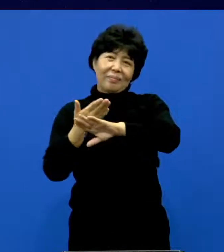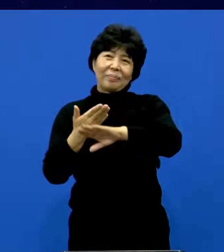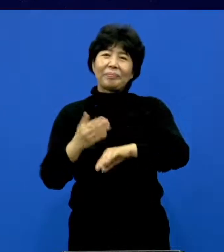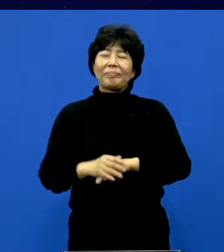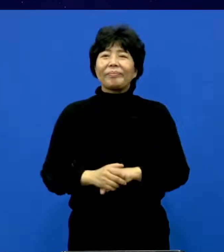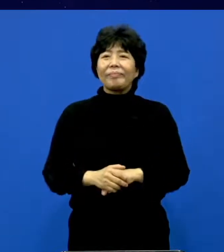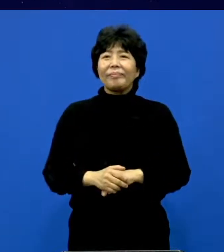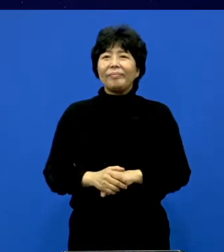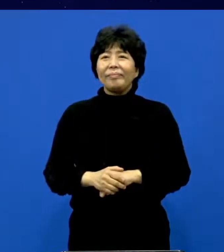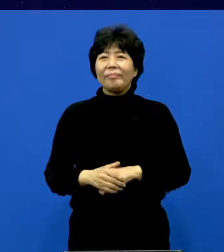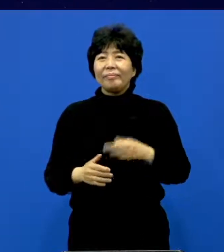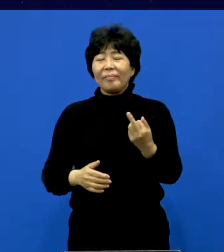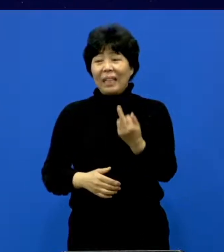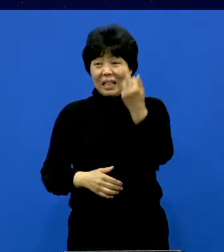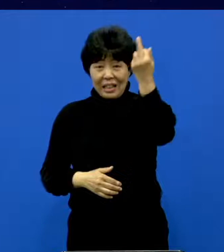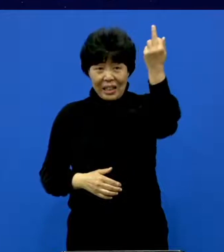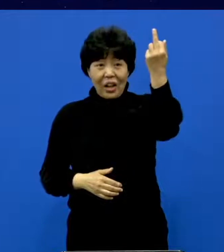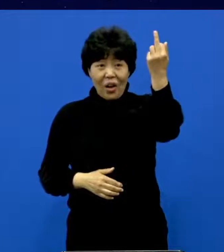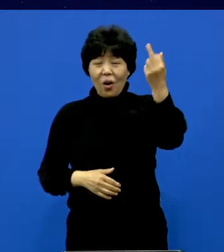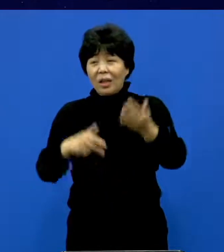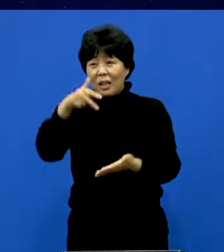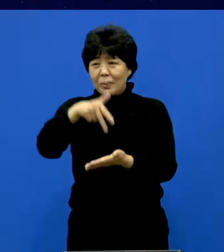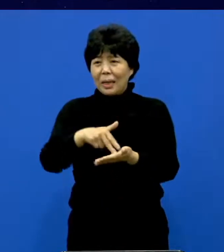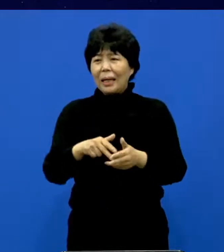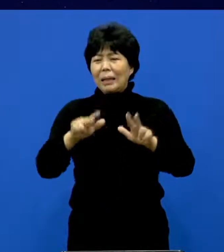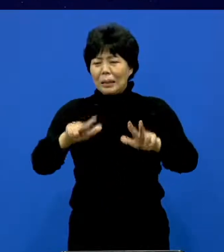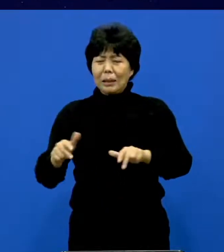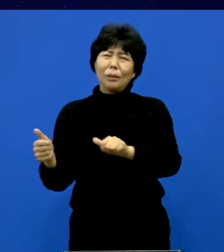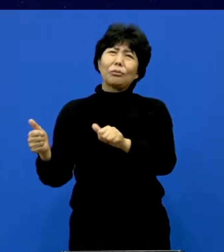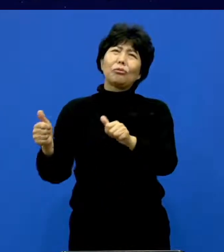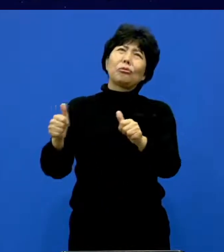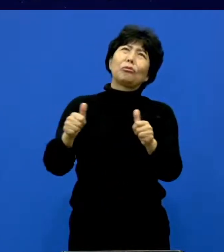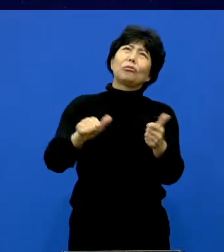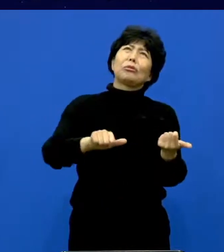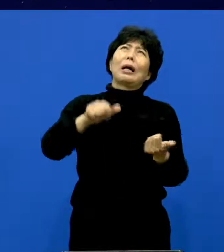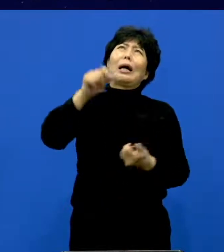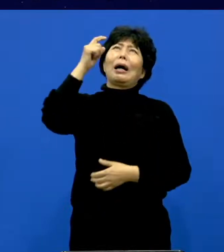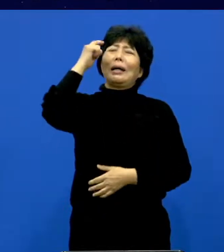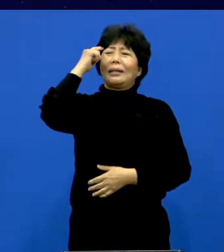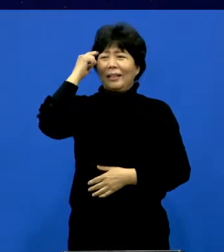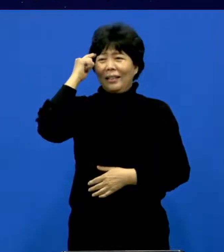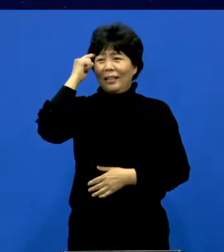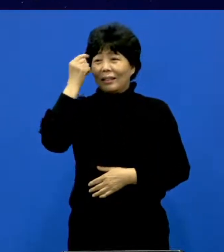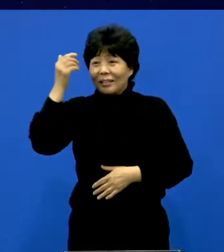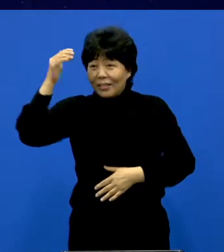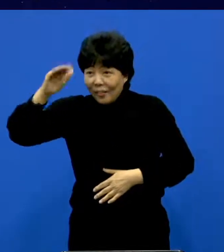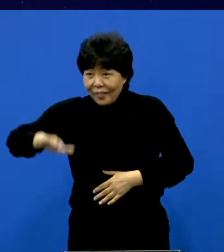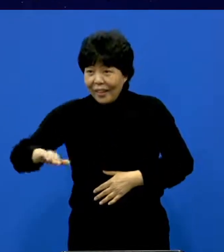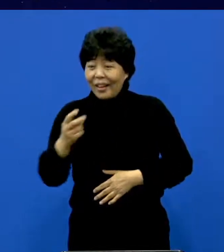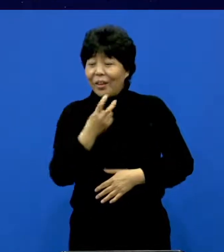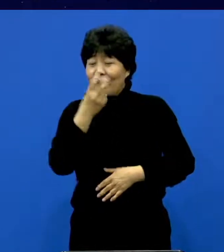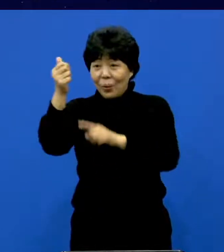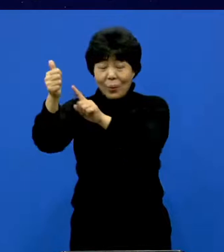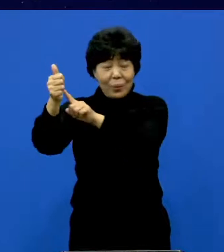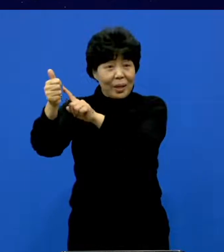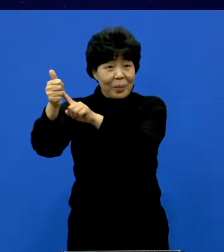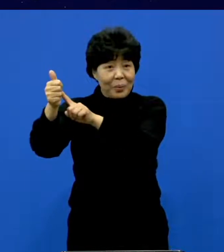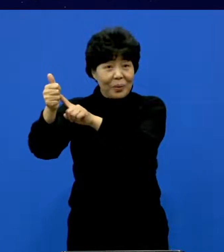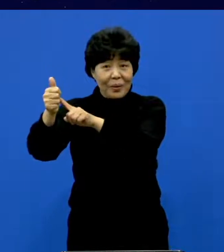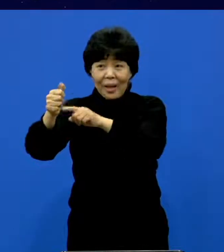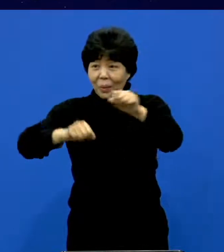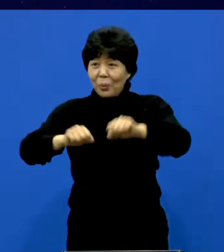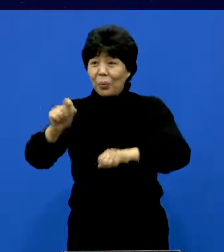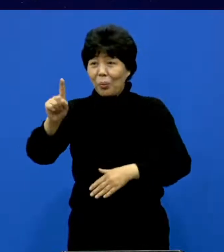살아갔던 형들의 입장에서는 죽은 거예요, 죽은 거. 근데 요셉은 그러지